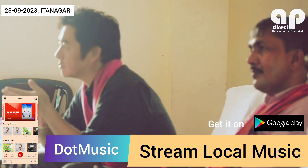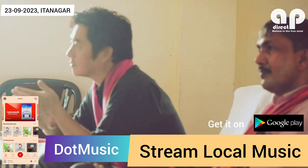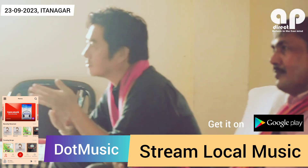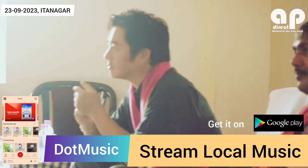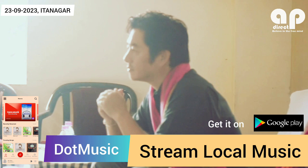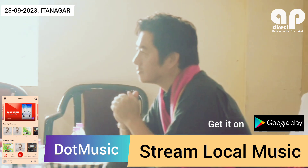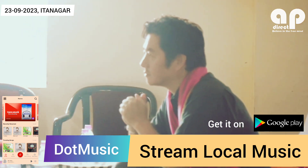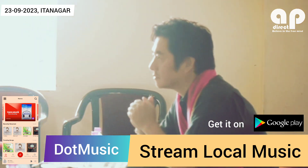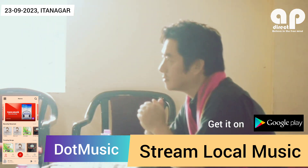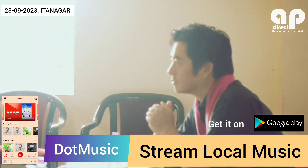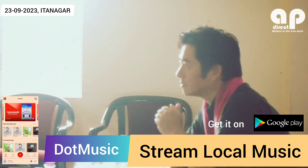Tuesday.